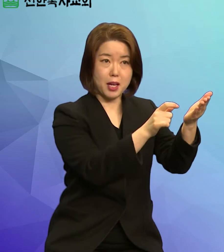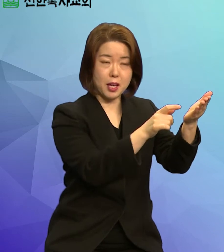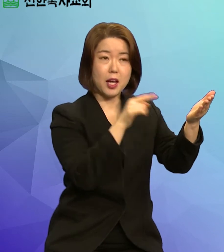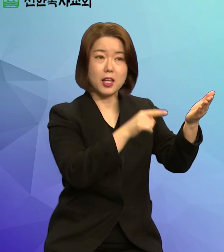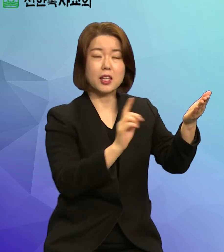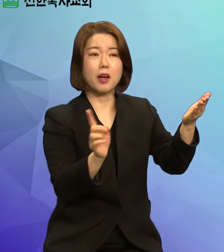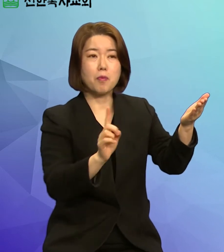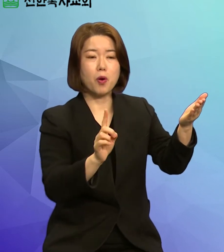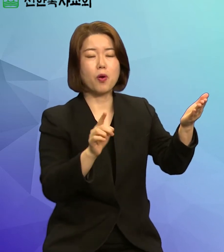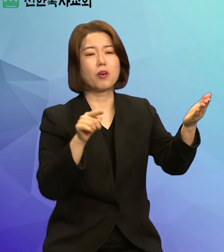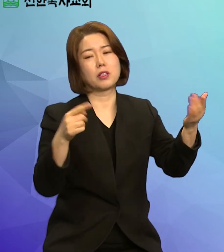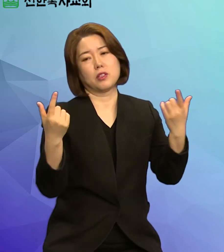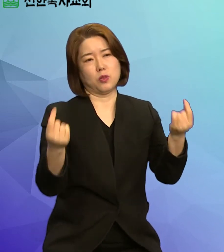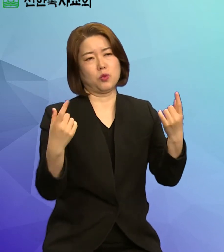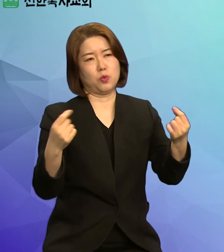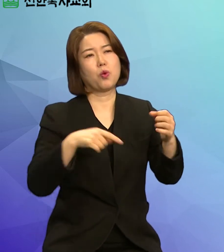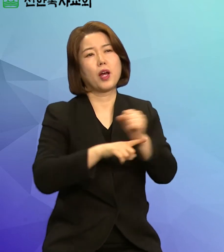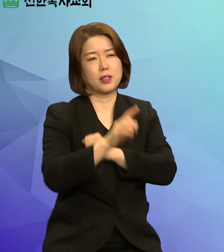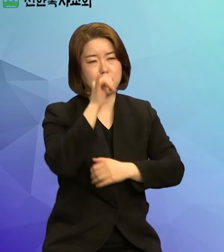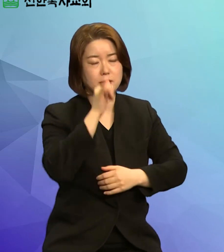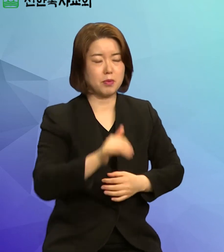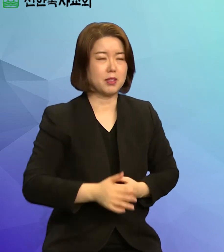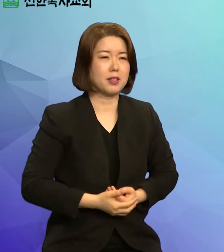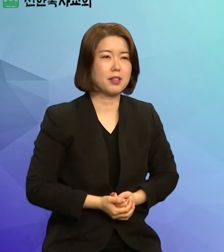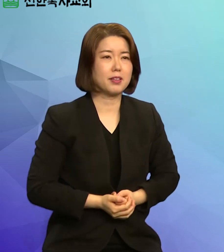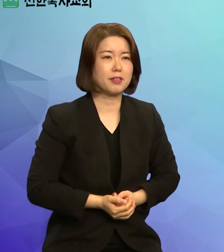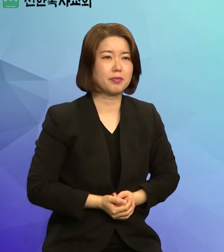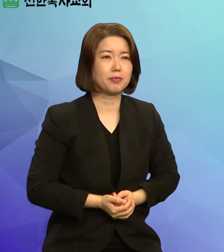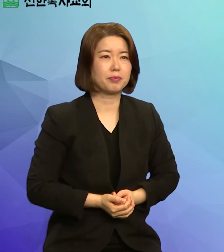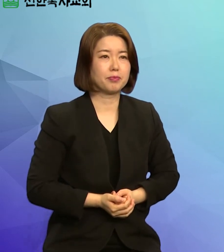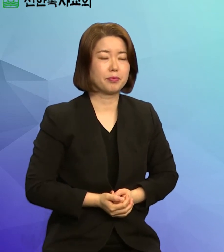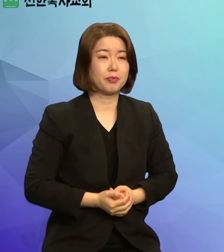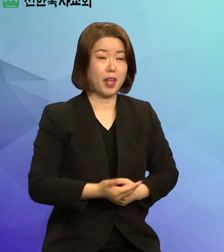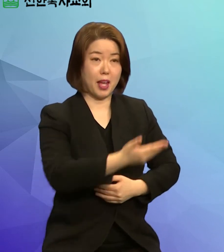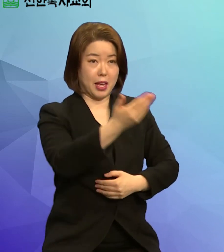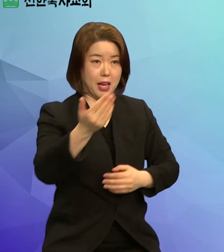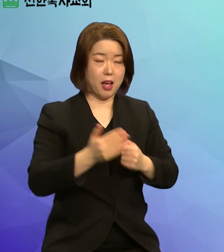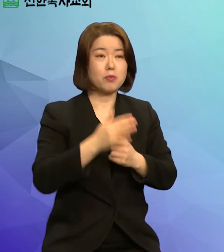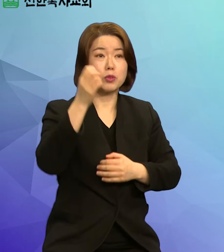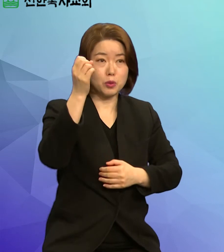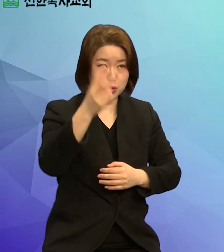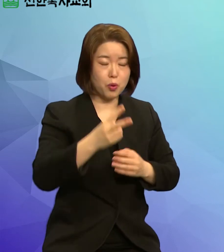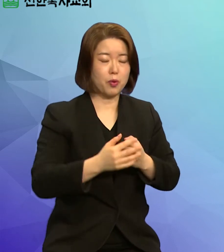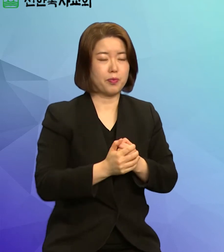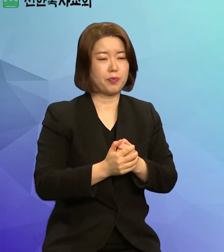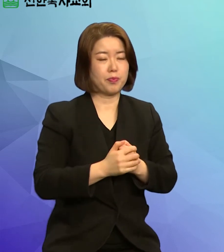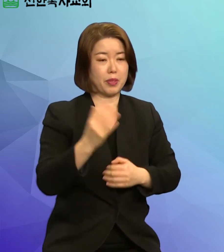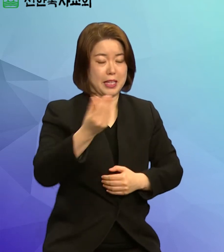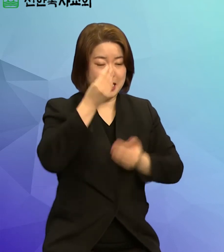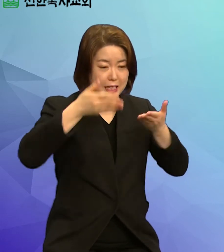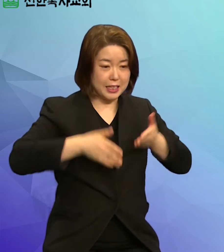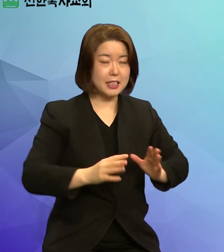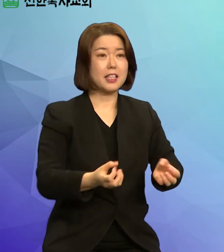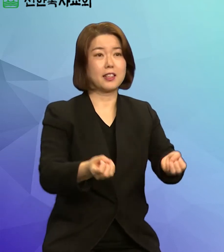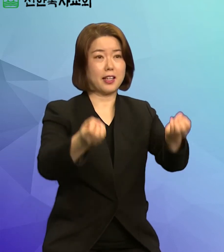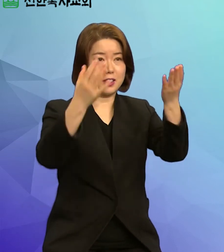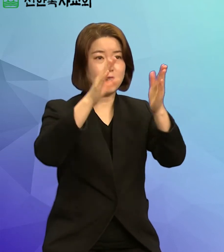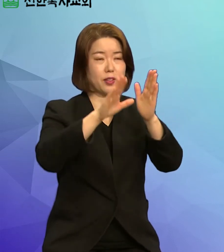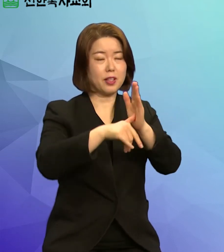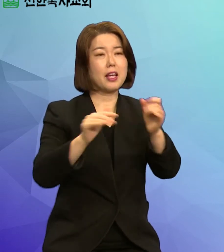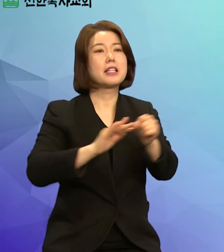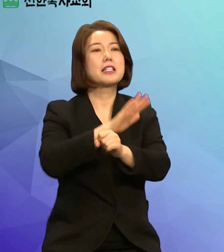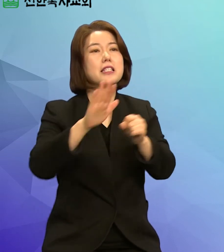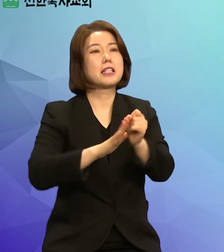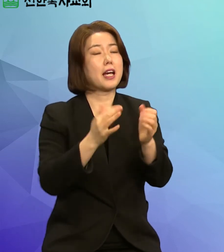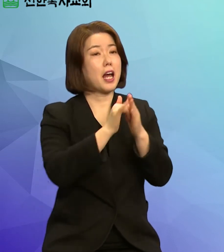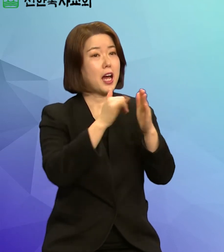바로 이 의미인 것입니다. 여러분, 또한 성탄절에 사랑하는